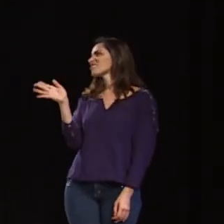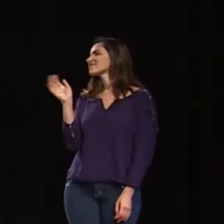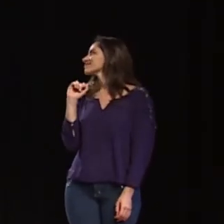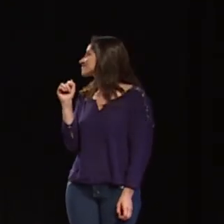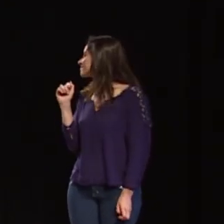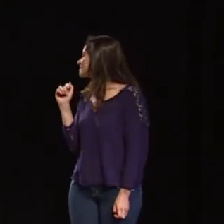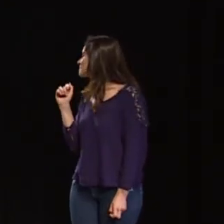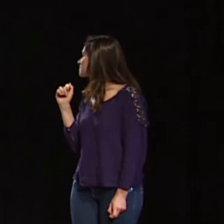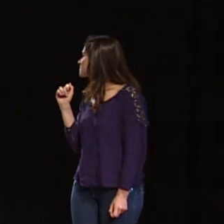Esse eu já falei.